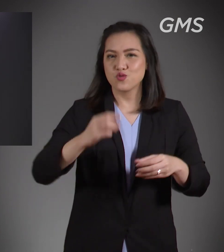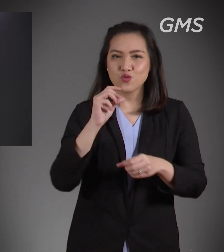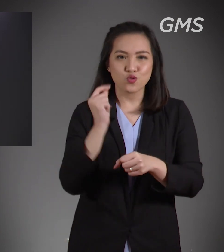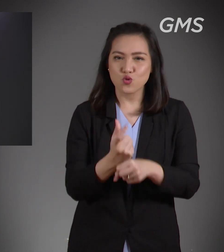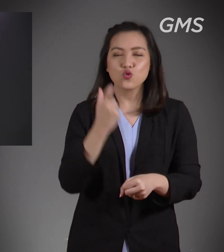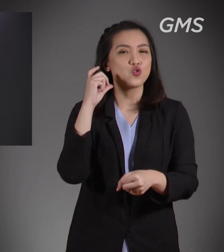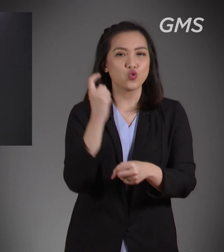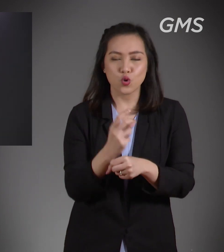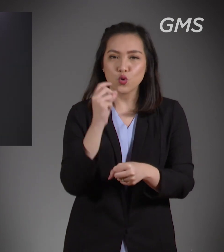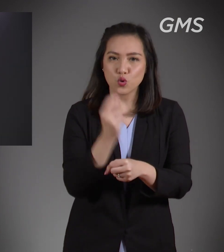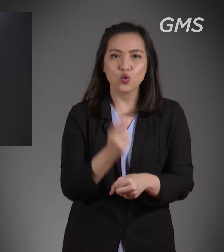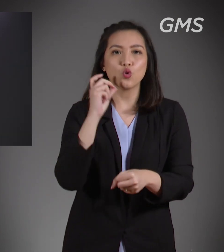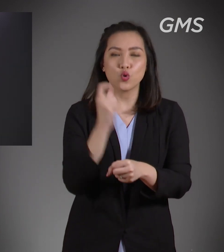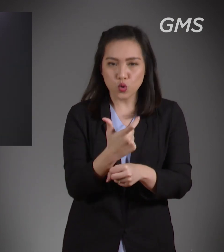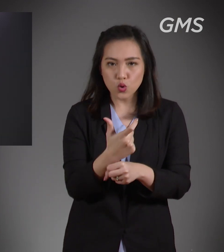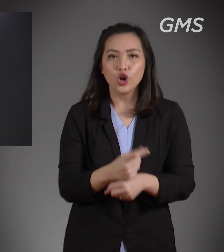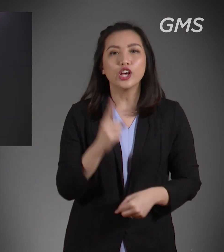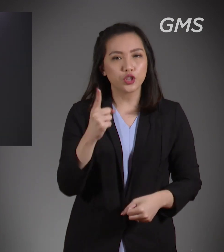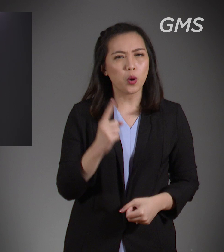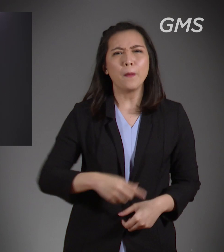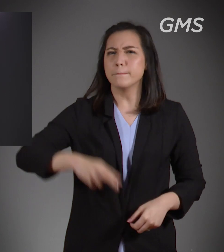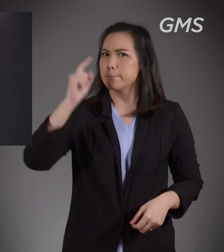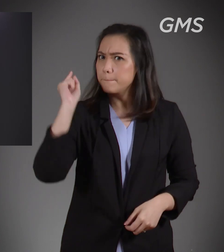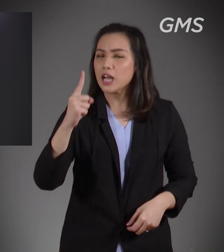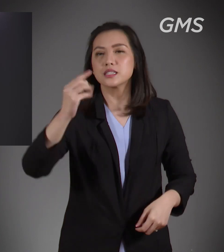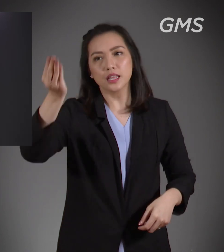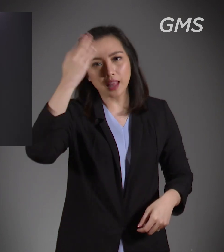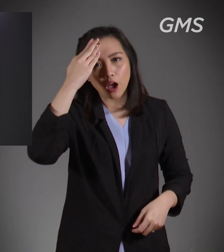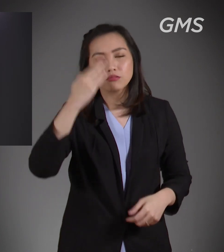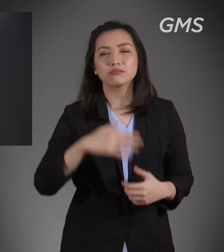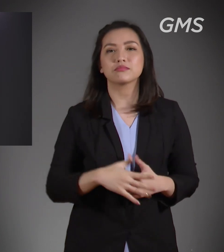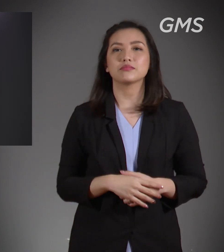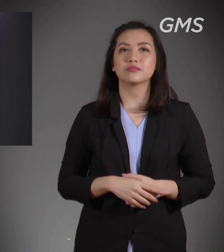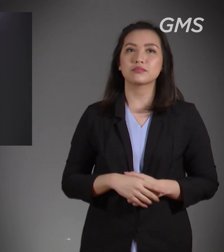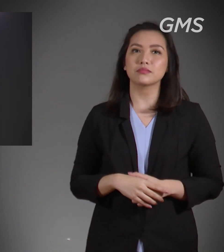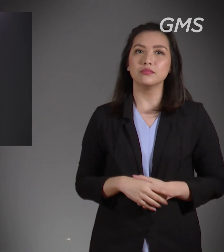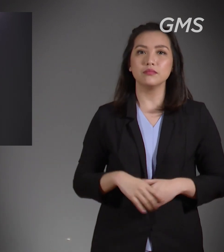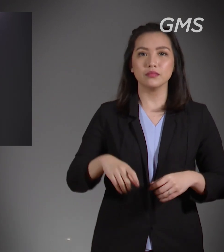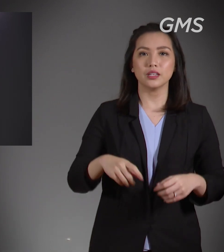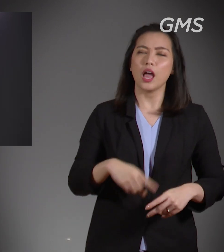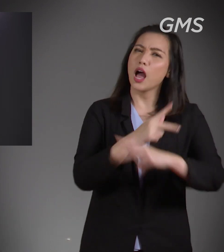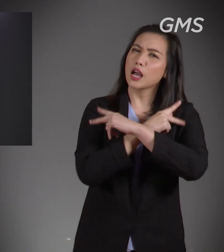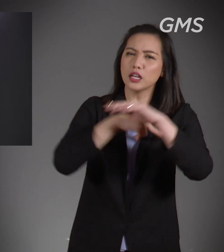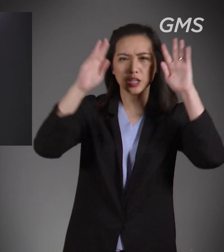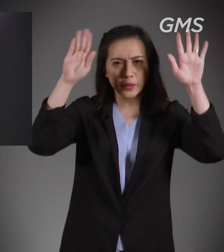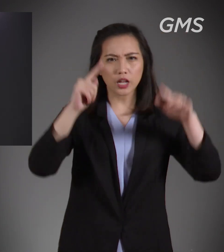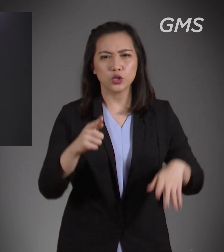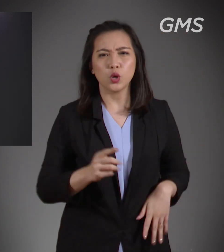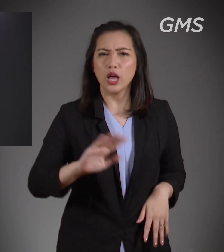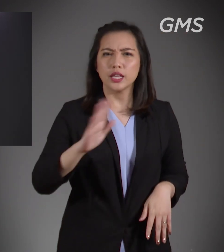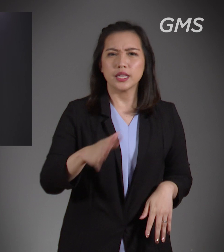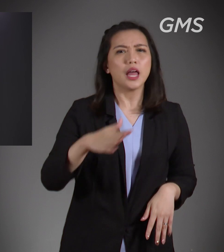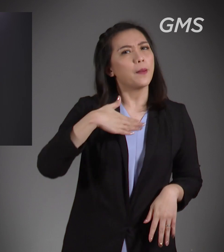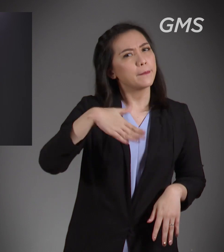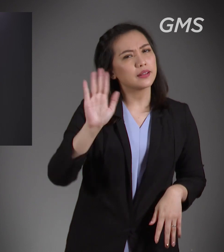jatuh. Dan bagi Rehabeam, ketika dia jatuh, sudah terlambat, kasih karunia itu tidak akan pernah sama lagi. Apa yang